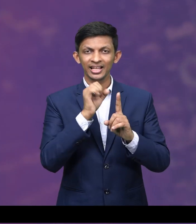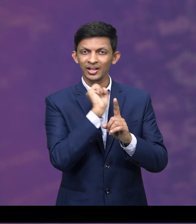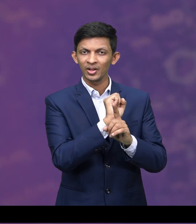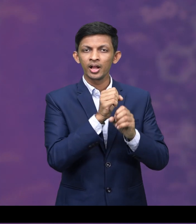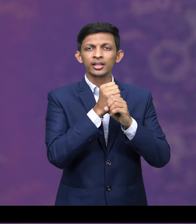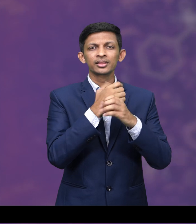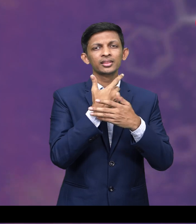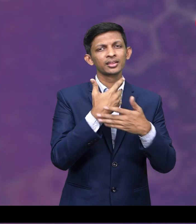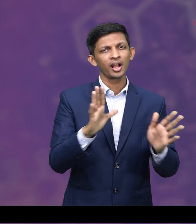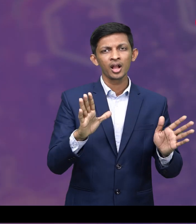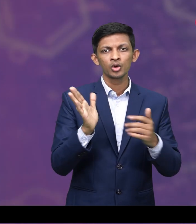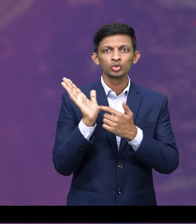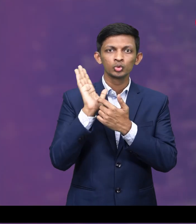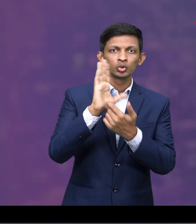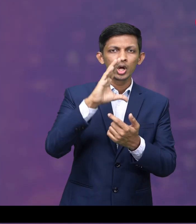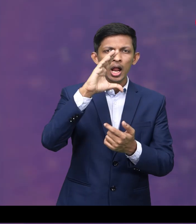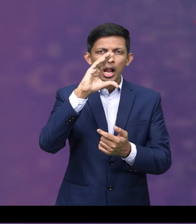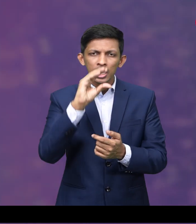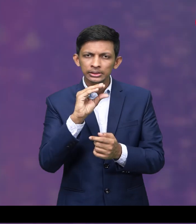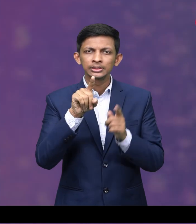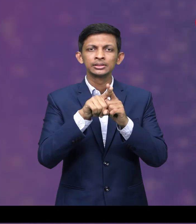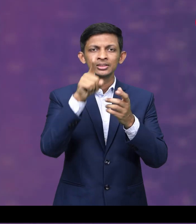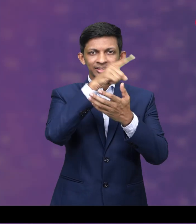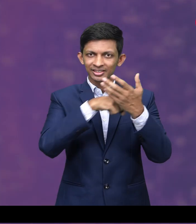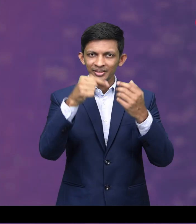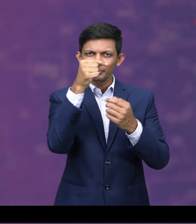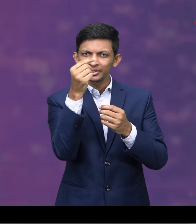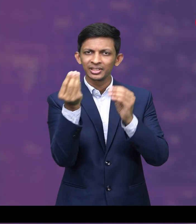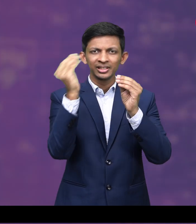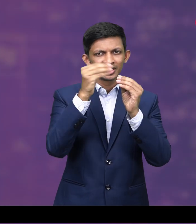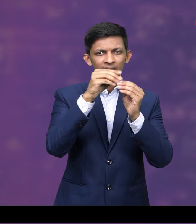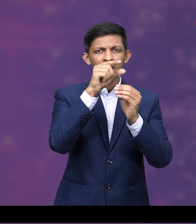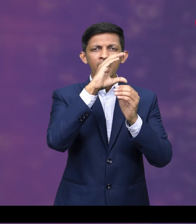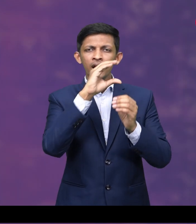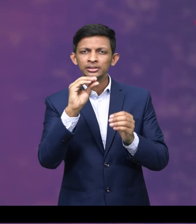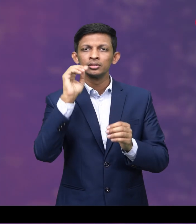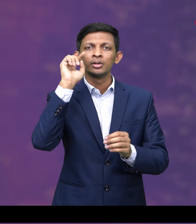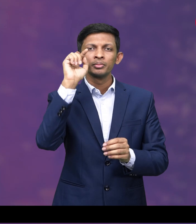లోహాలు సాధారణంగా తక్కువ ఎలక్ట్రోనెగటివ్ పాత్రను చూపుతాయి.